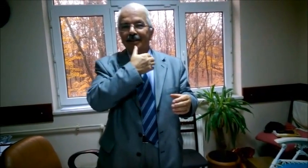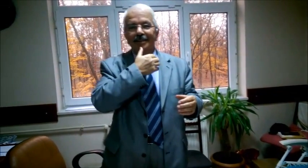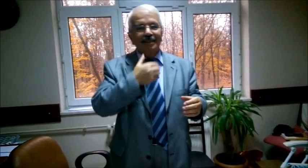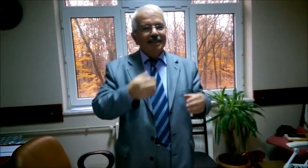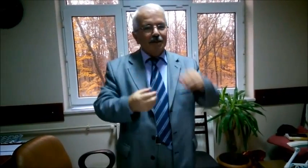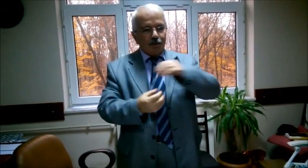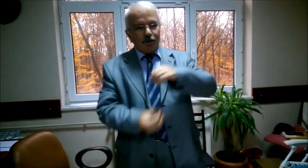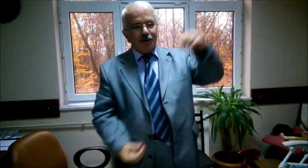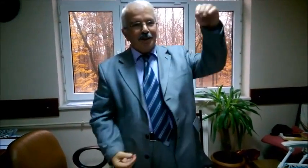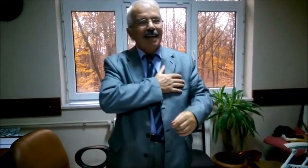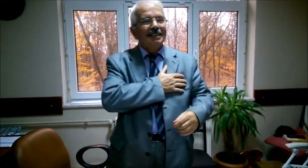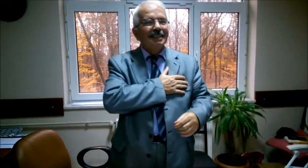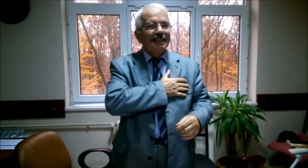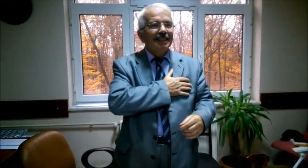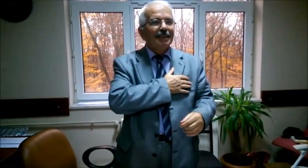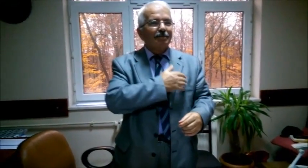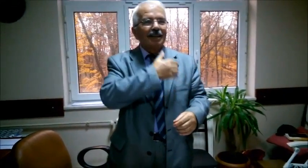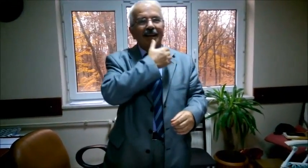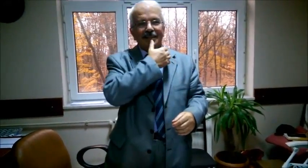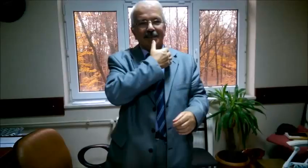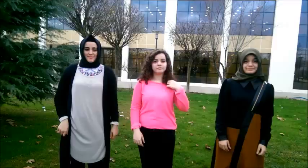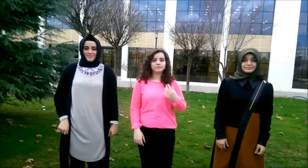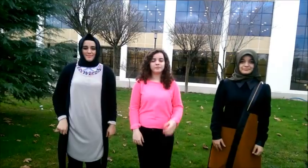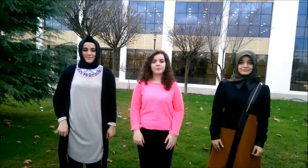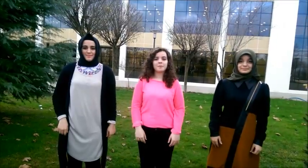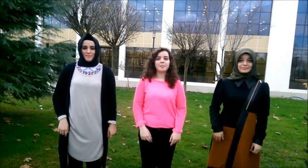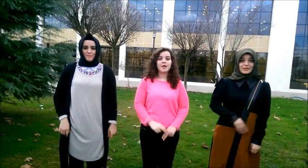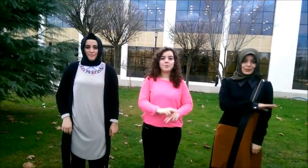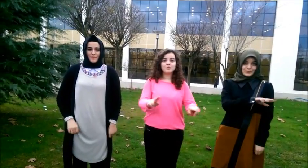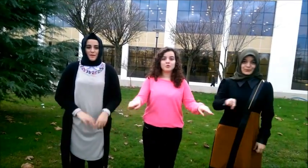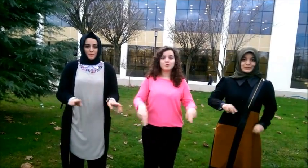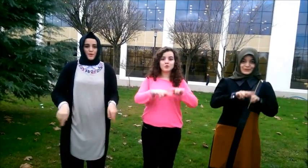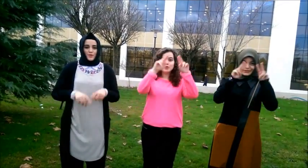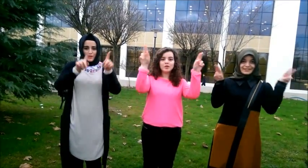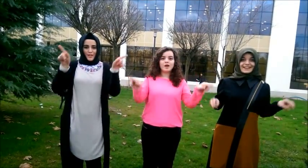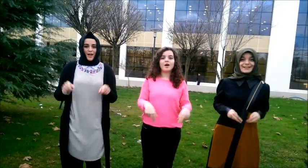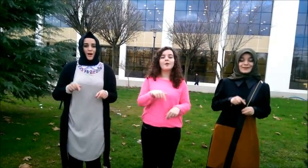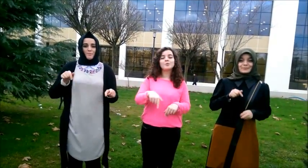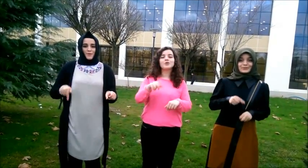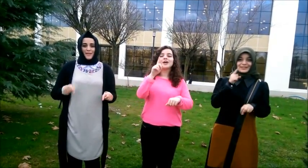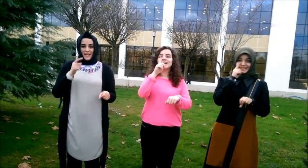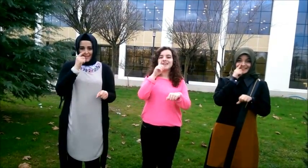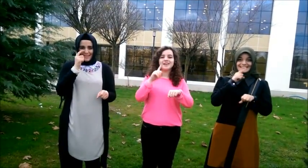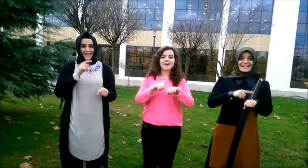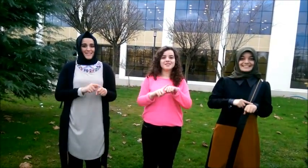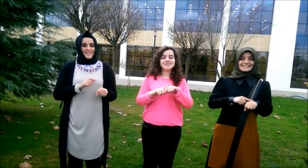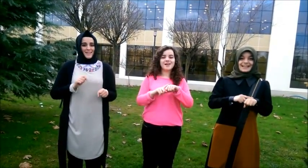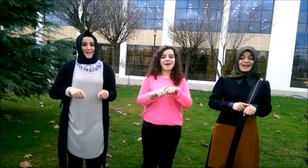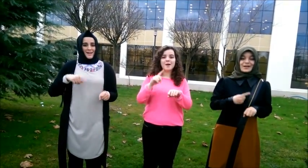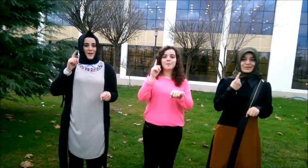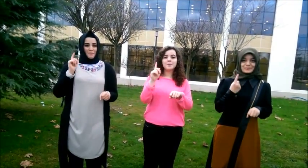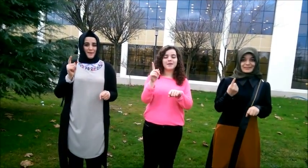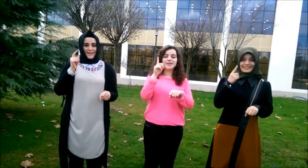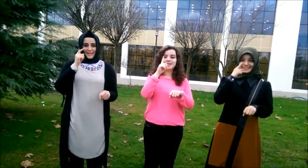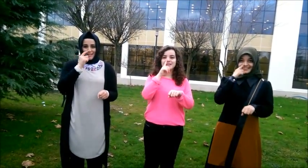kişi kendini bilendir. Bütün dünya buna inansa, bir